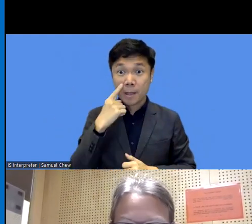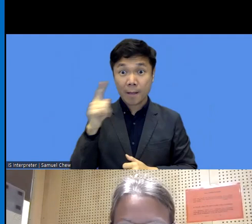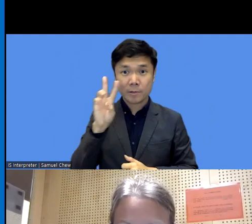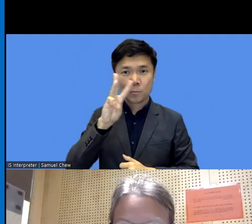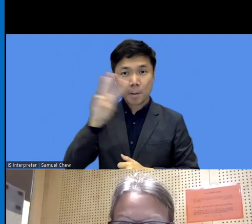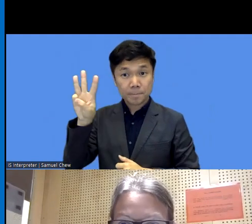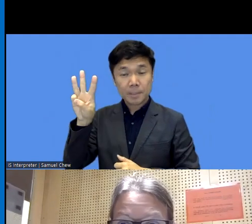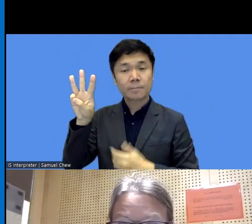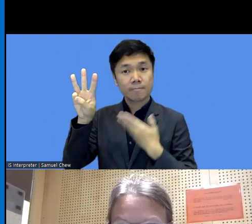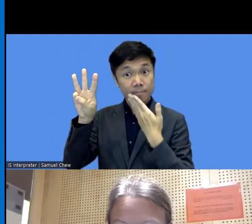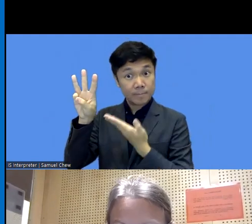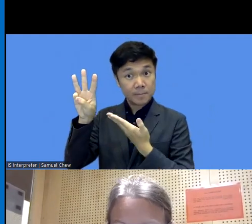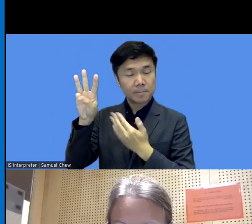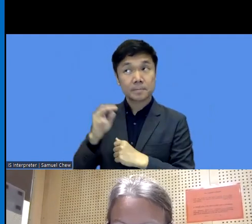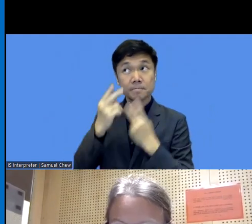ejemplos.